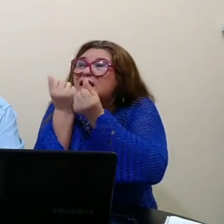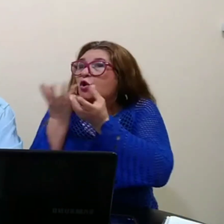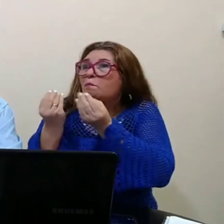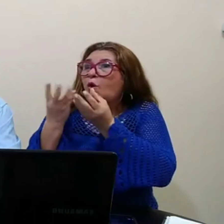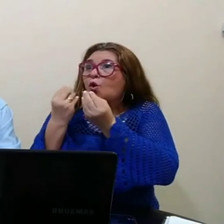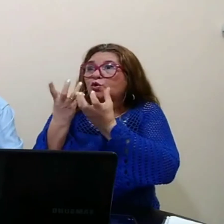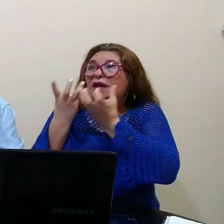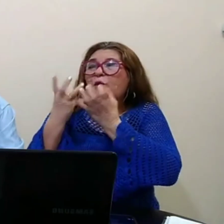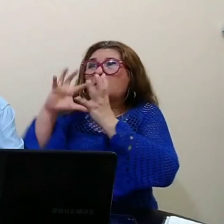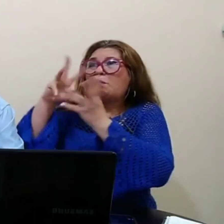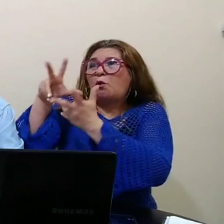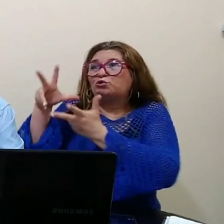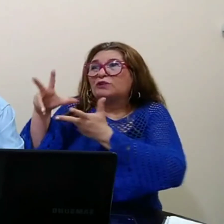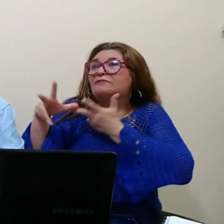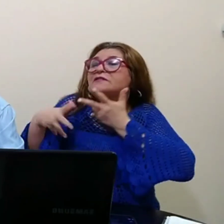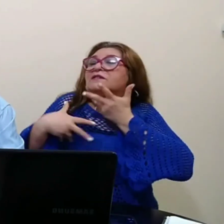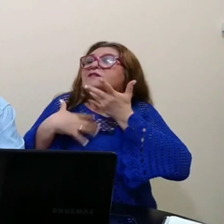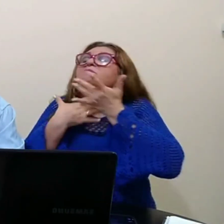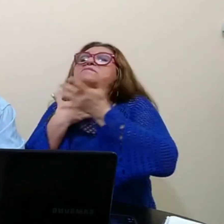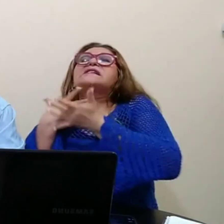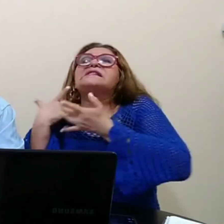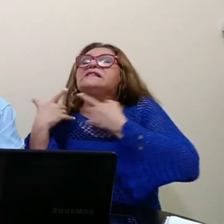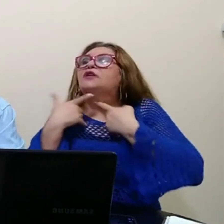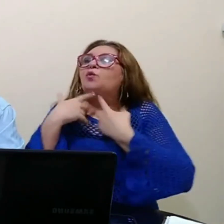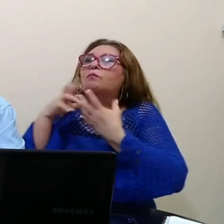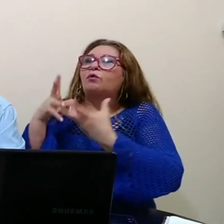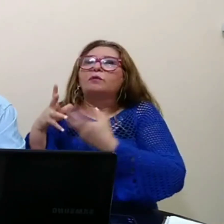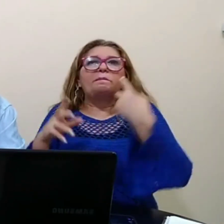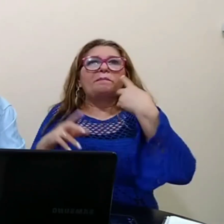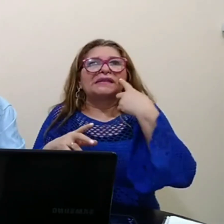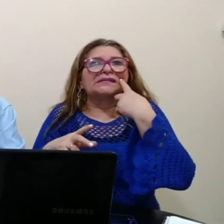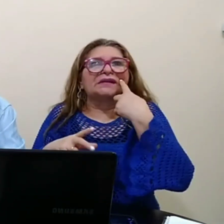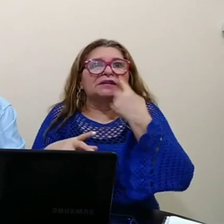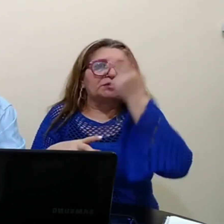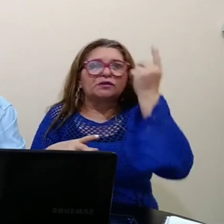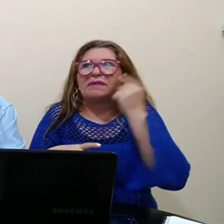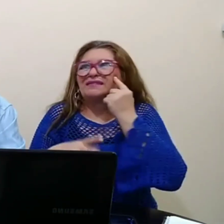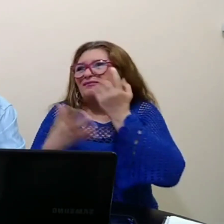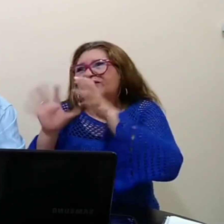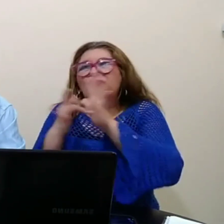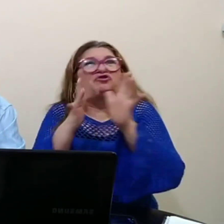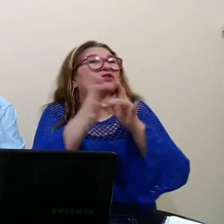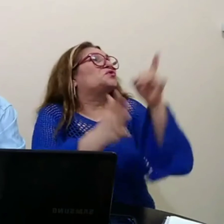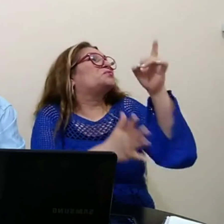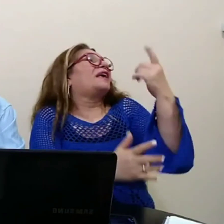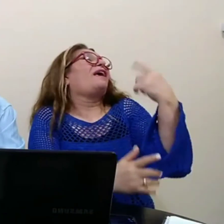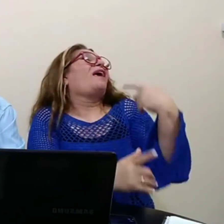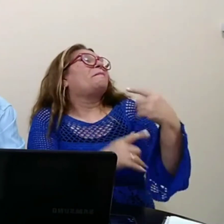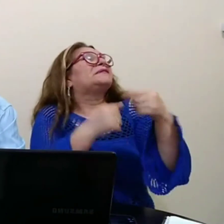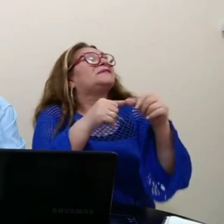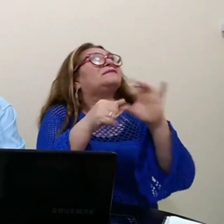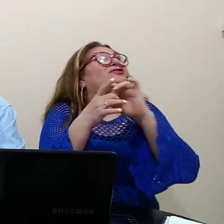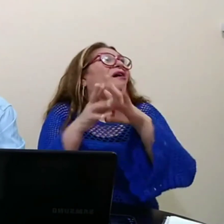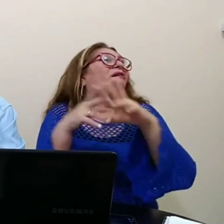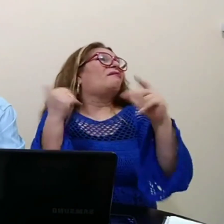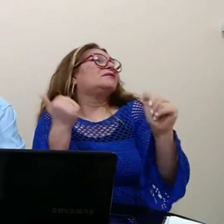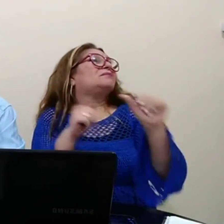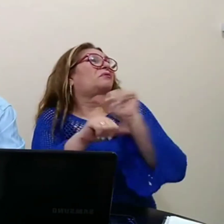Estão preocupados com os prejuízos que podem ter. Foi assim a atitude destes homens aqui de